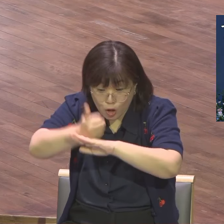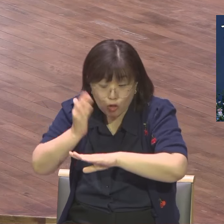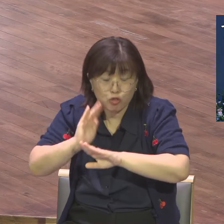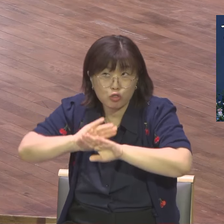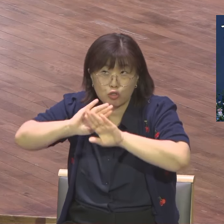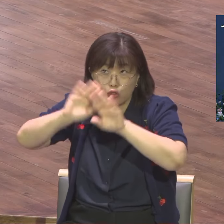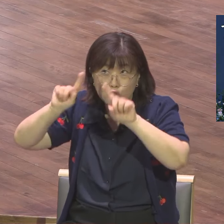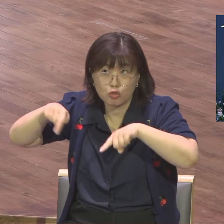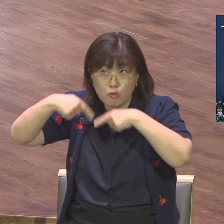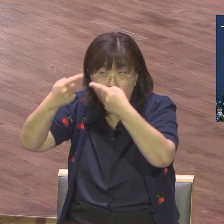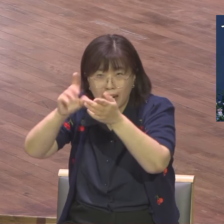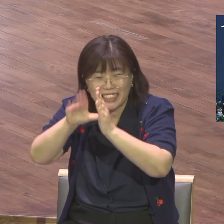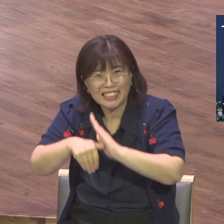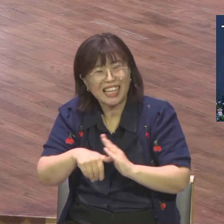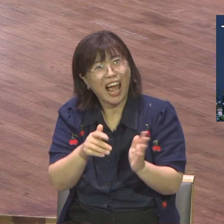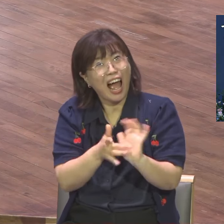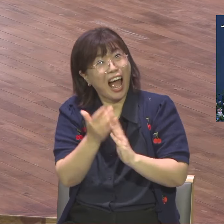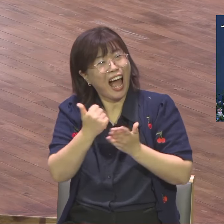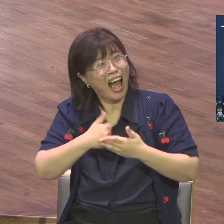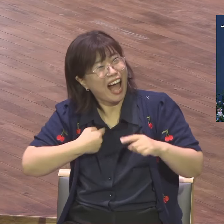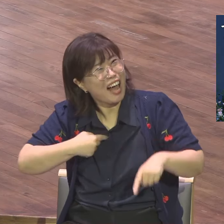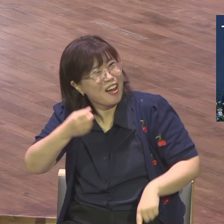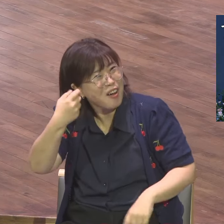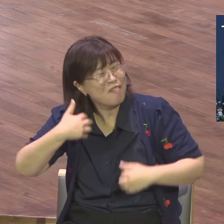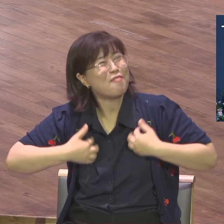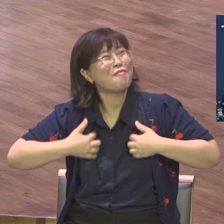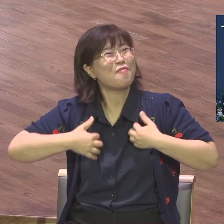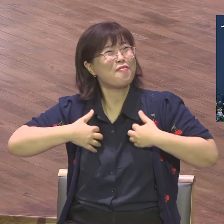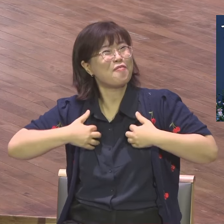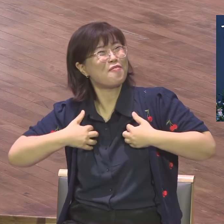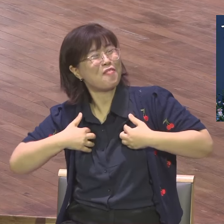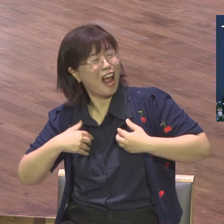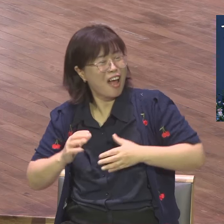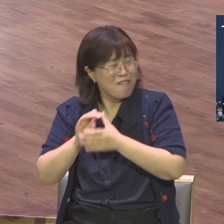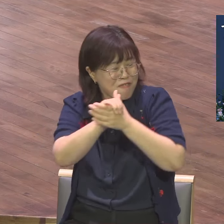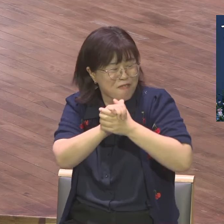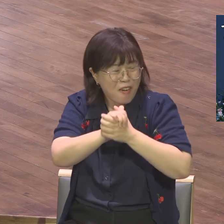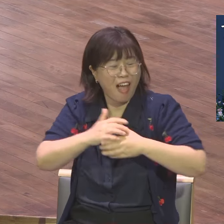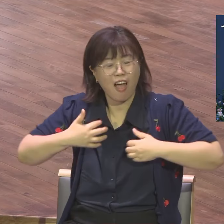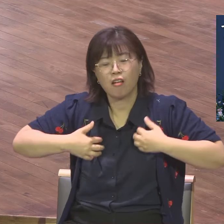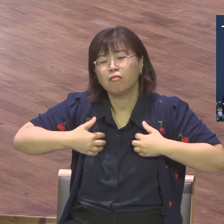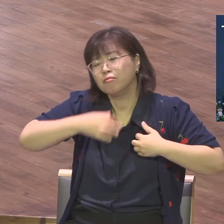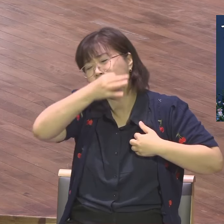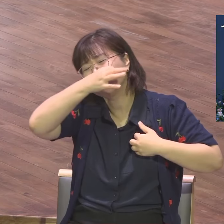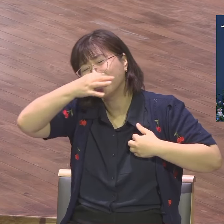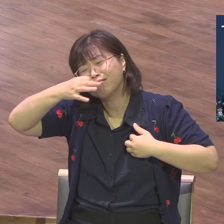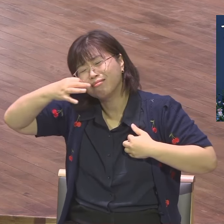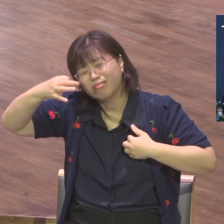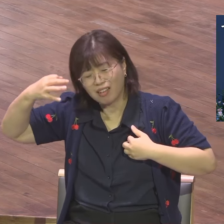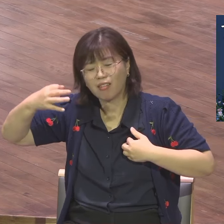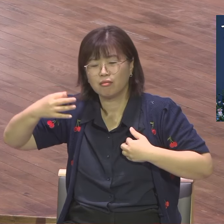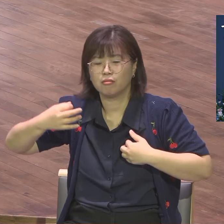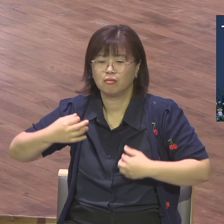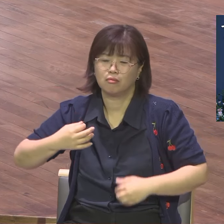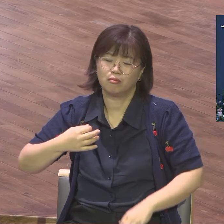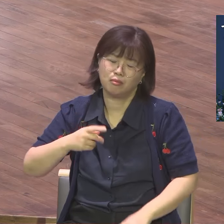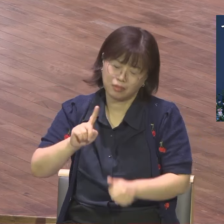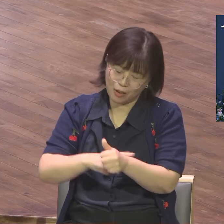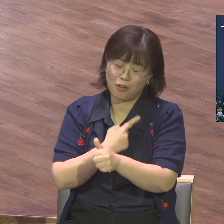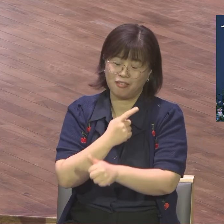되죠. 생각만 해도 막 그냥 생각만, 예수님 생각만 해도 막 기쁨이 솟아나지요.